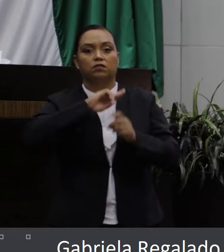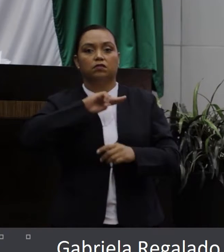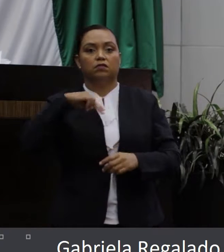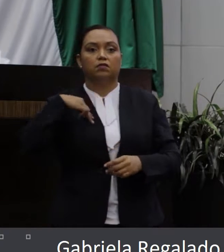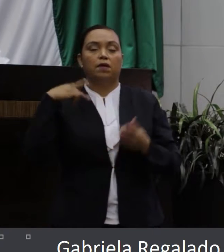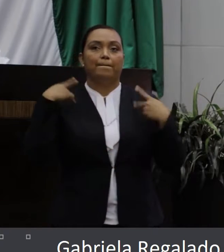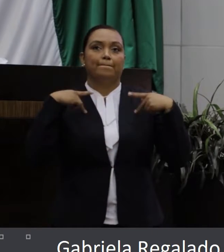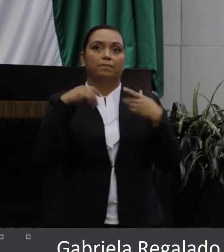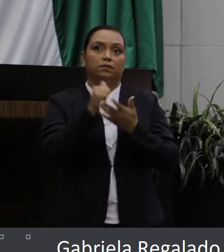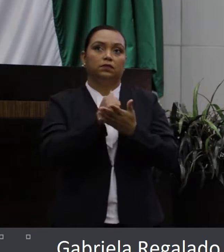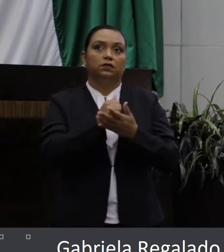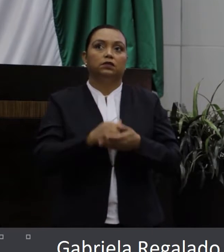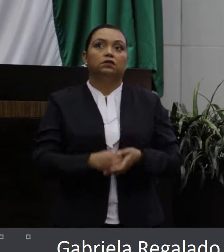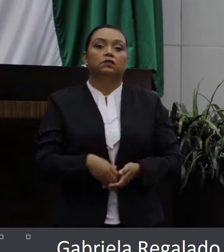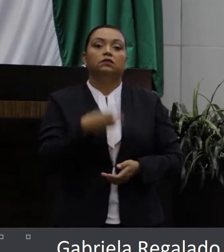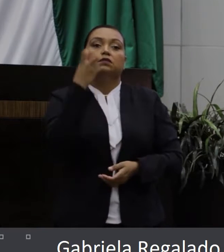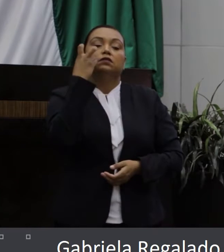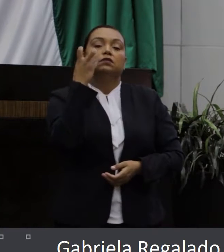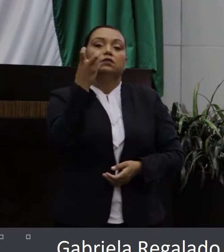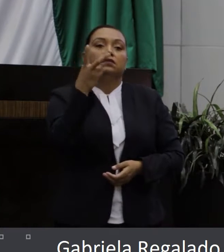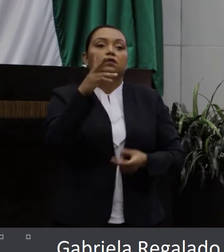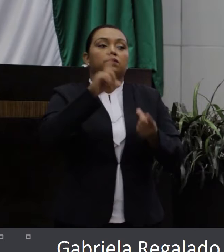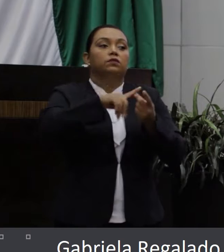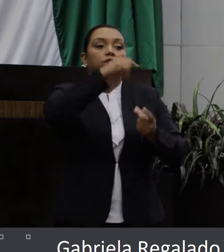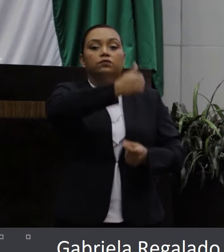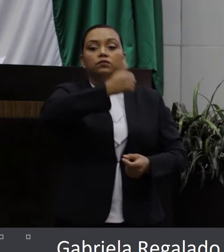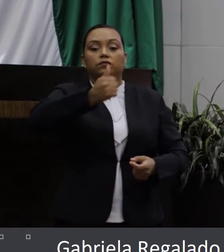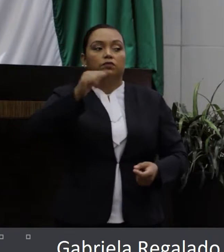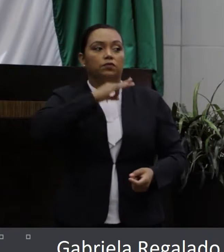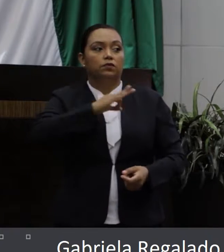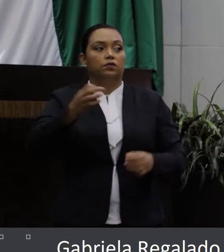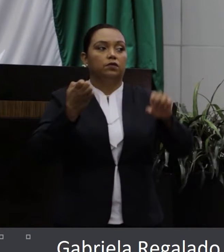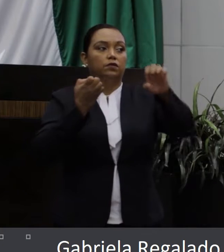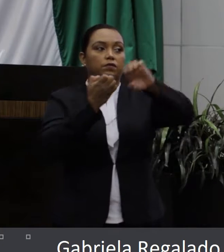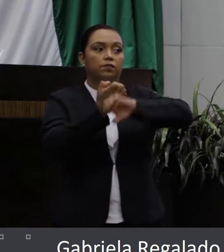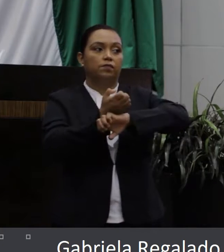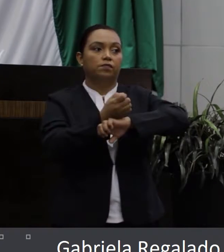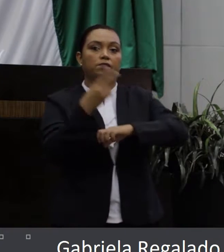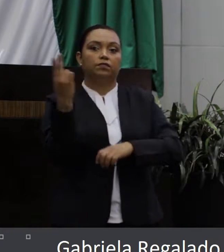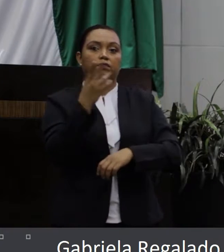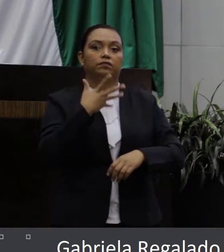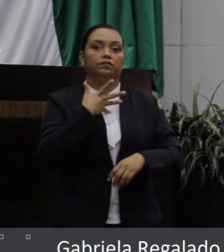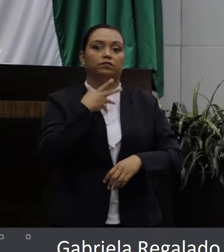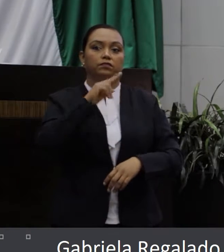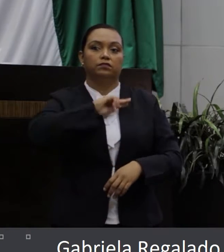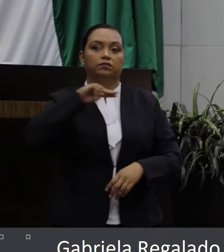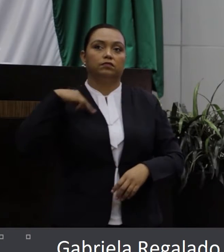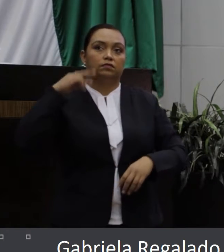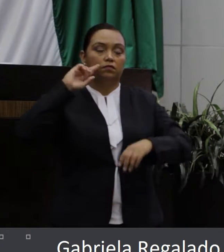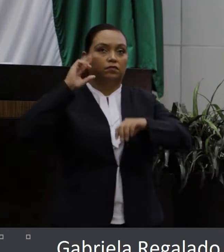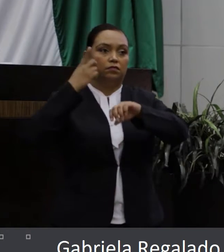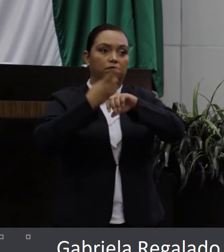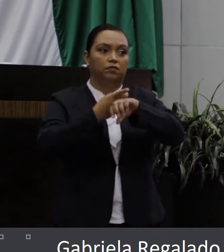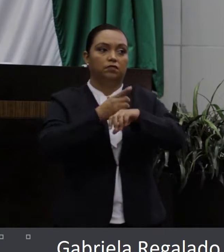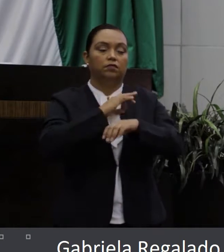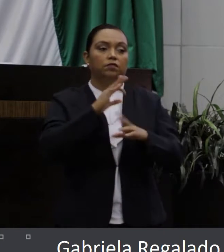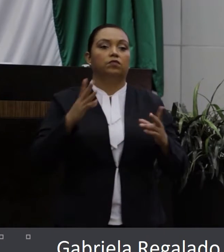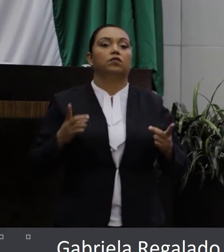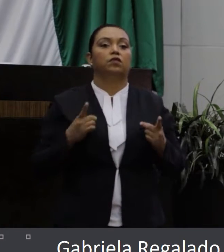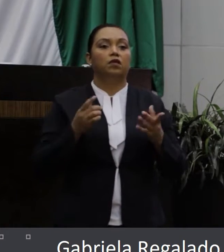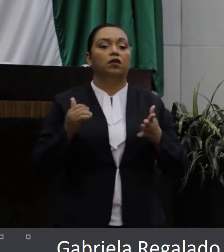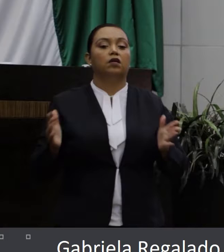nuestros ciudadanos. En este aspecto, donde cada uno de los poderes del Estado debemos tomar nuestra responsabilidad y